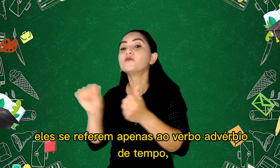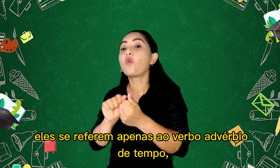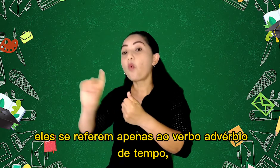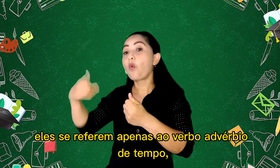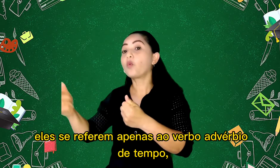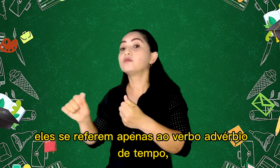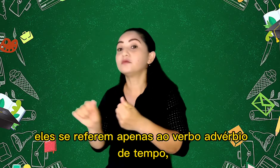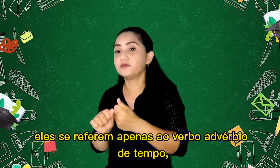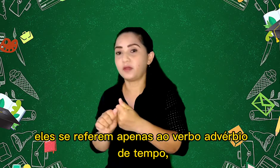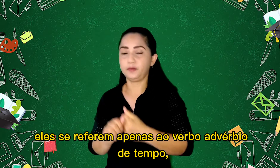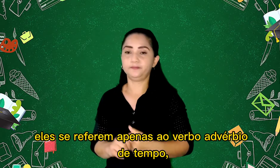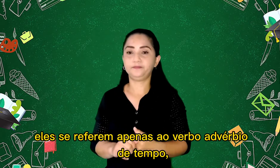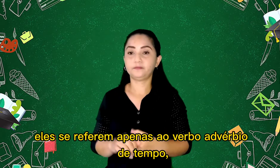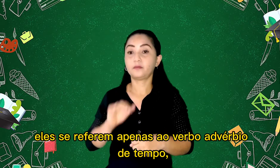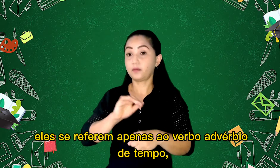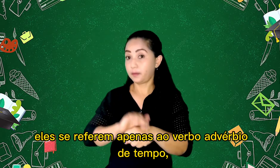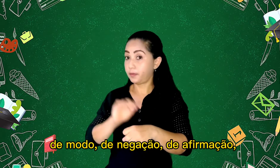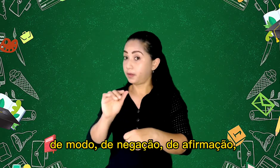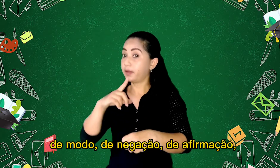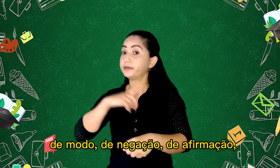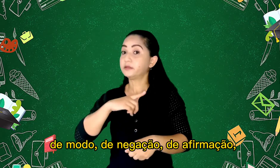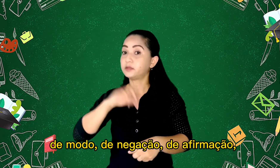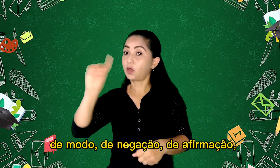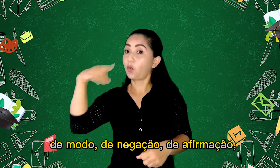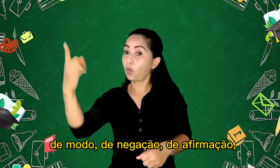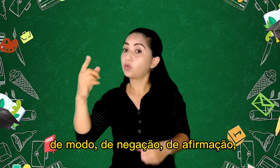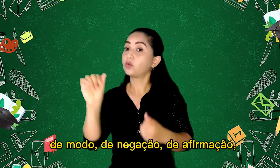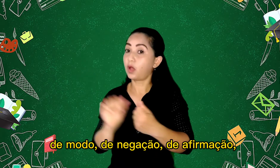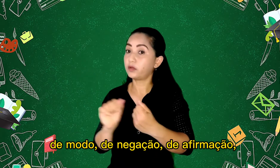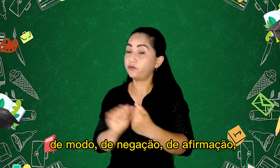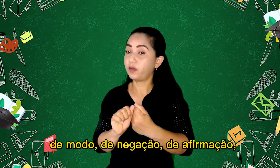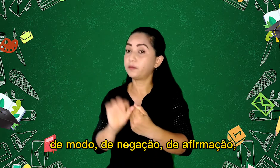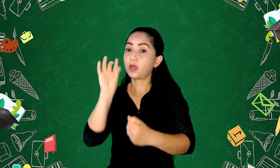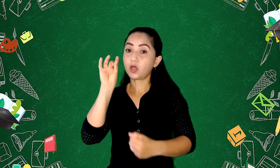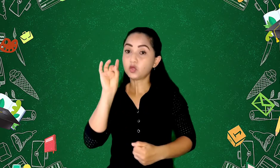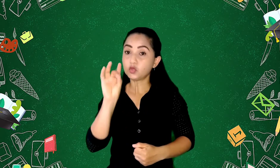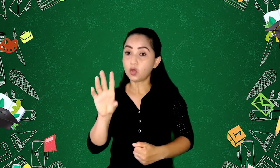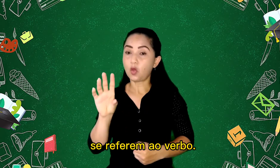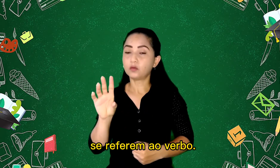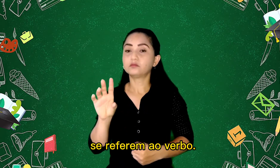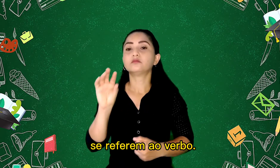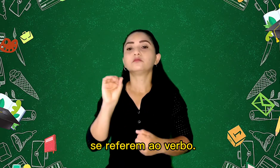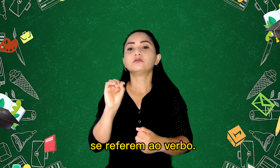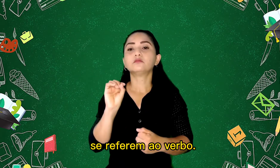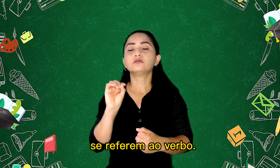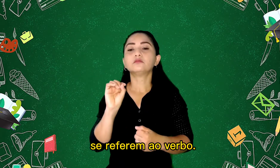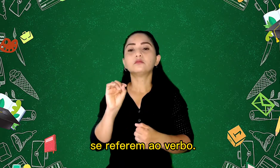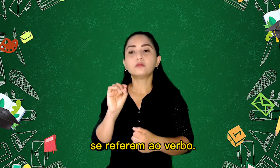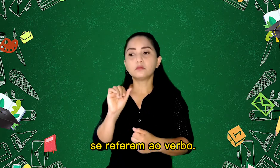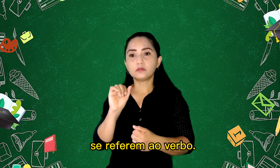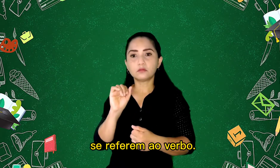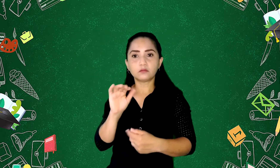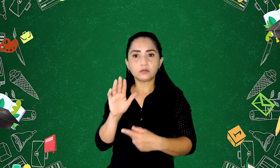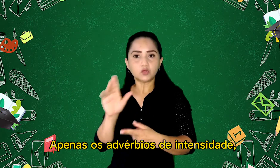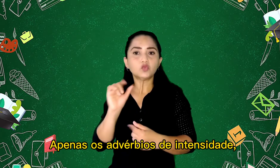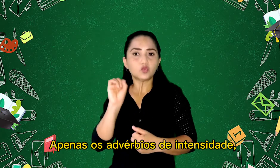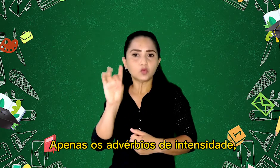ao verbo. Advérbio de tempo, de modo, de negação, de afirmação, se referem ao verbo.